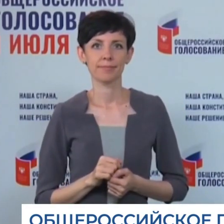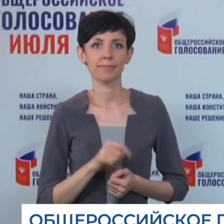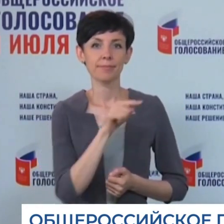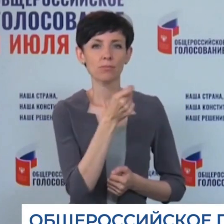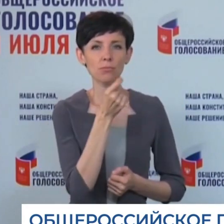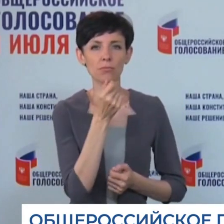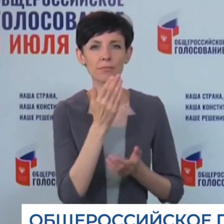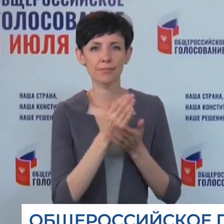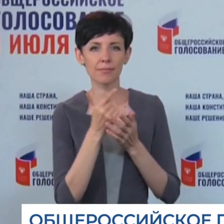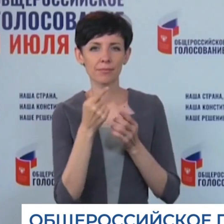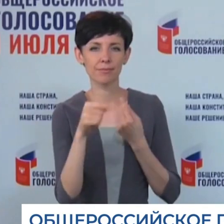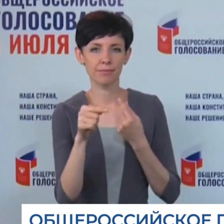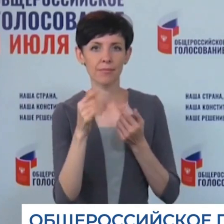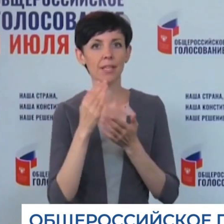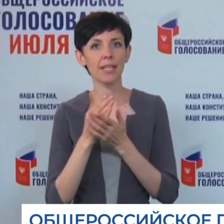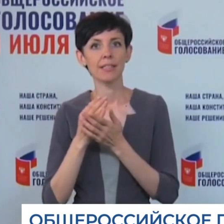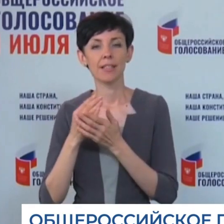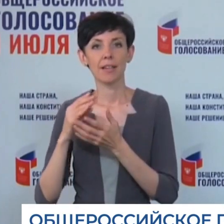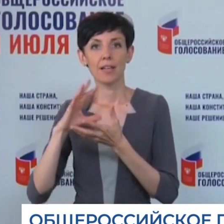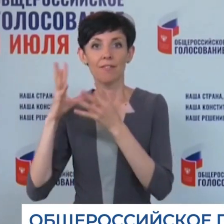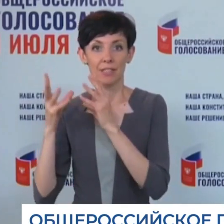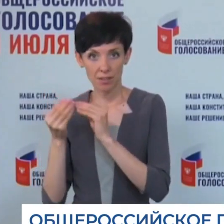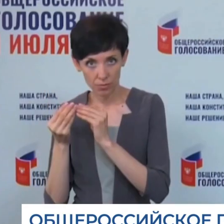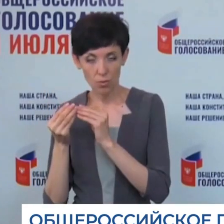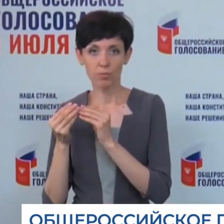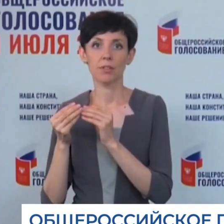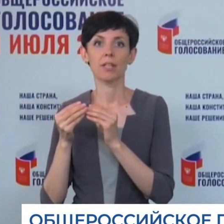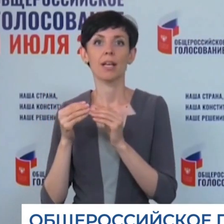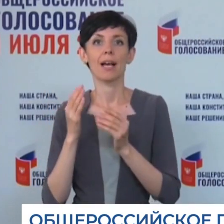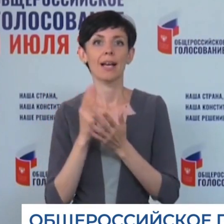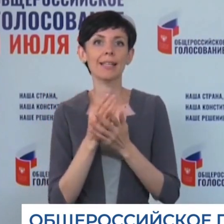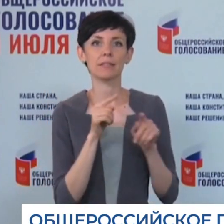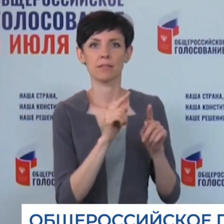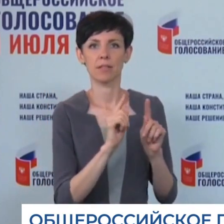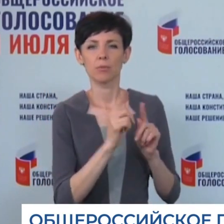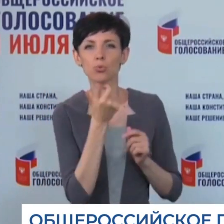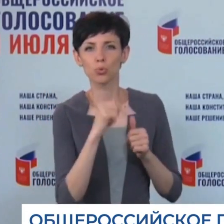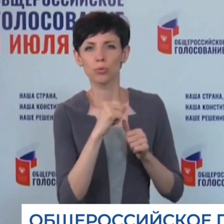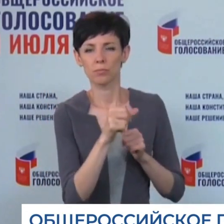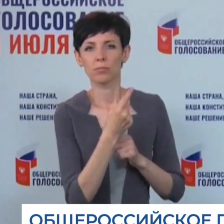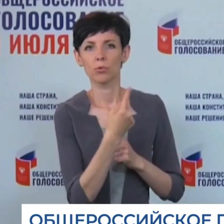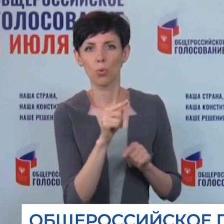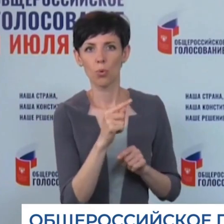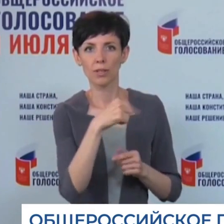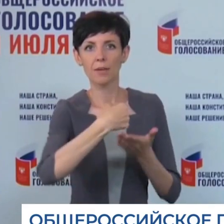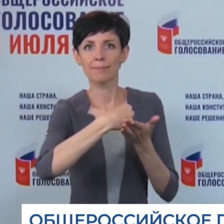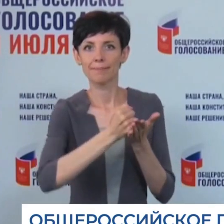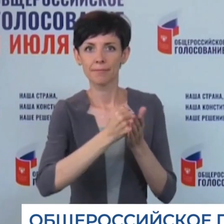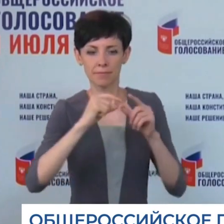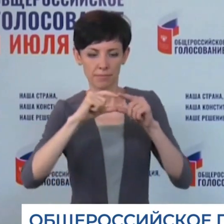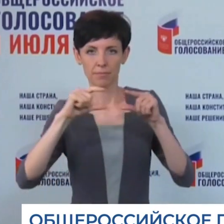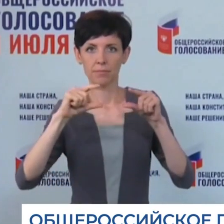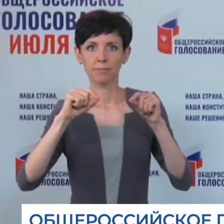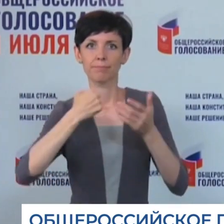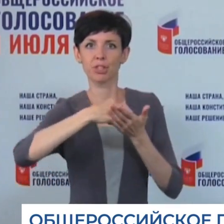несколько отличаются от общеустановленного образца, и вместо гербовой печати у них здесь определена печать